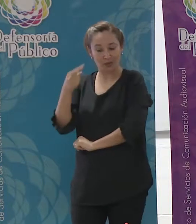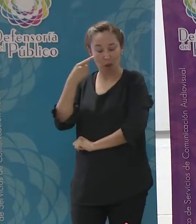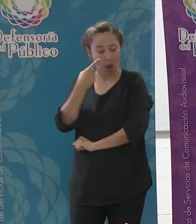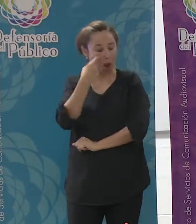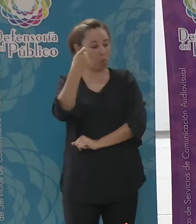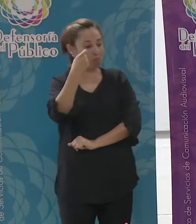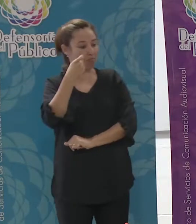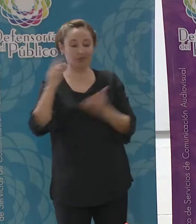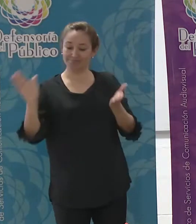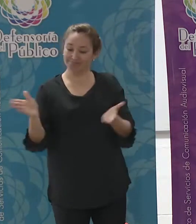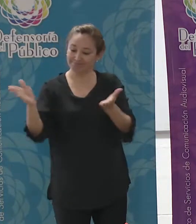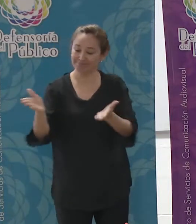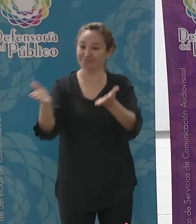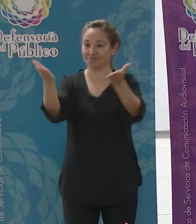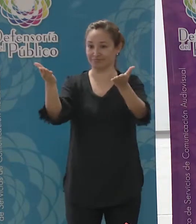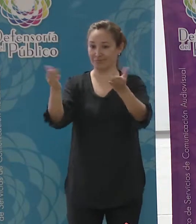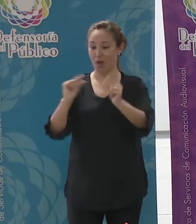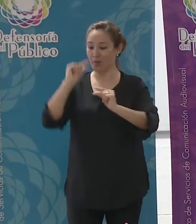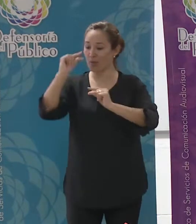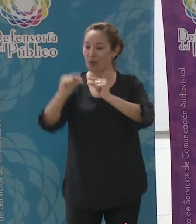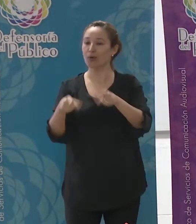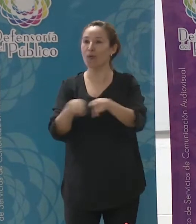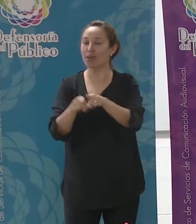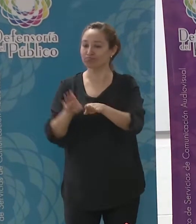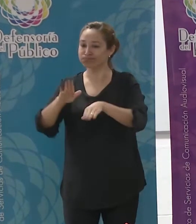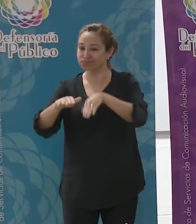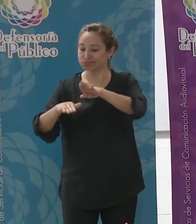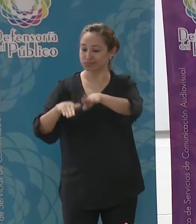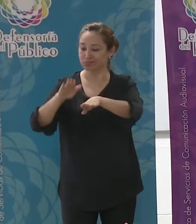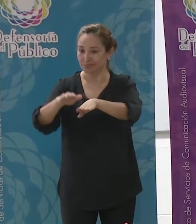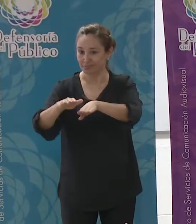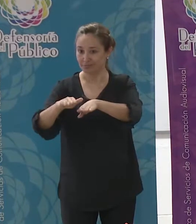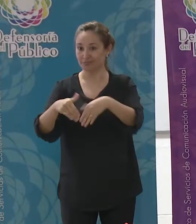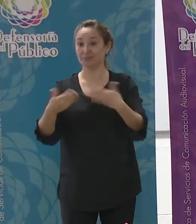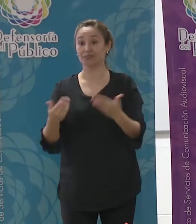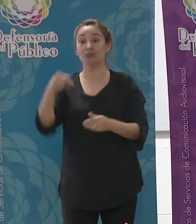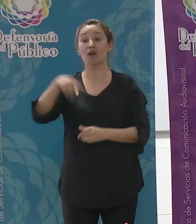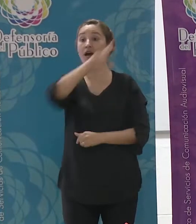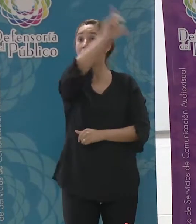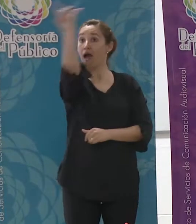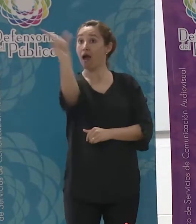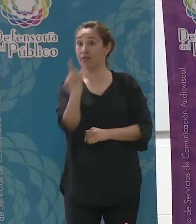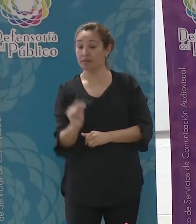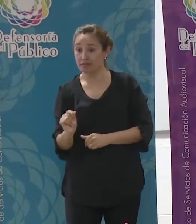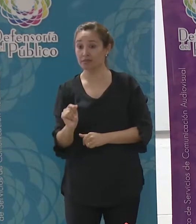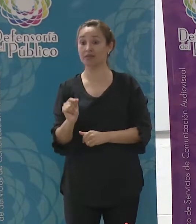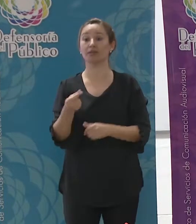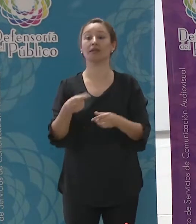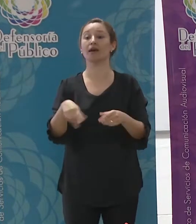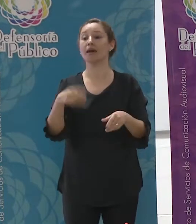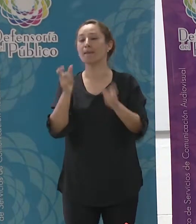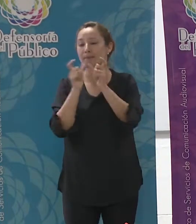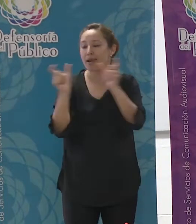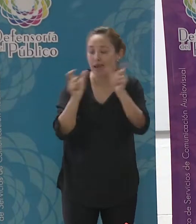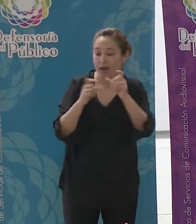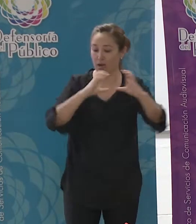sus propios medios. De esta forma podemos afirmar que contribuyó al sentido federal y a la democratización de la palabra,